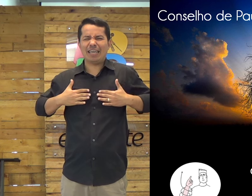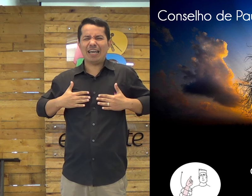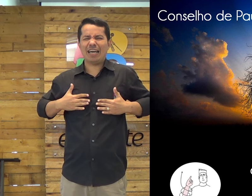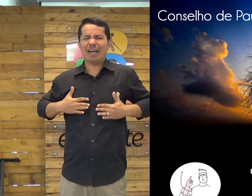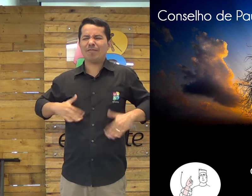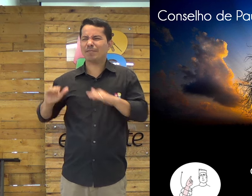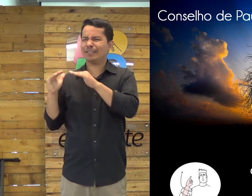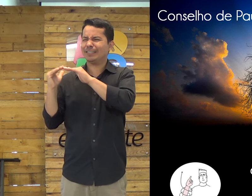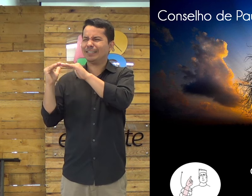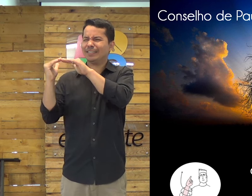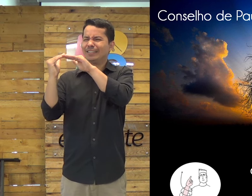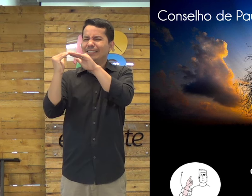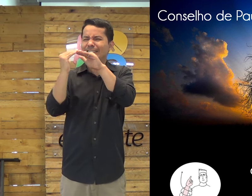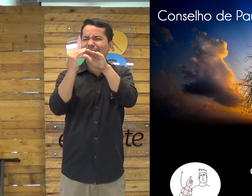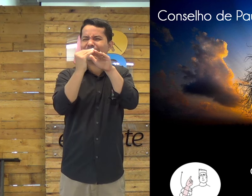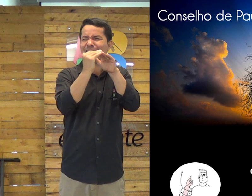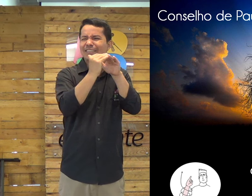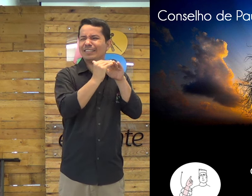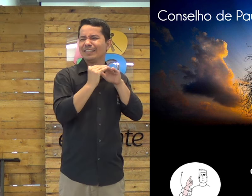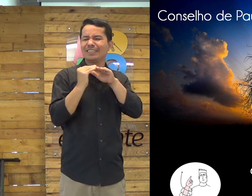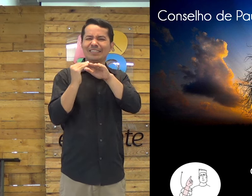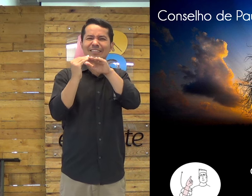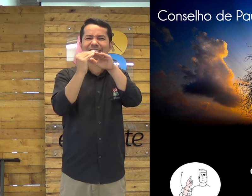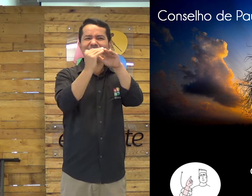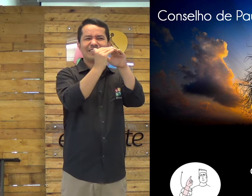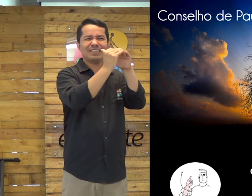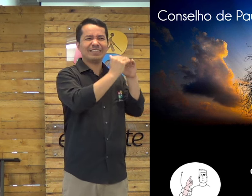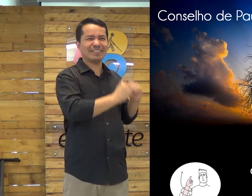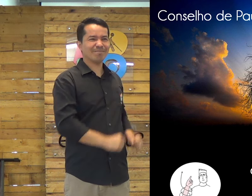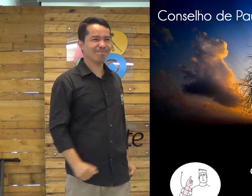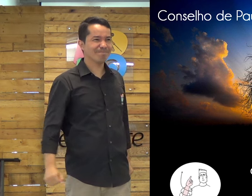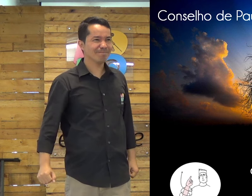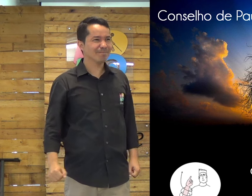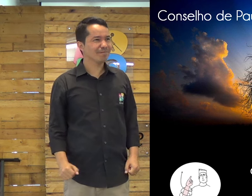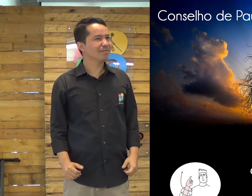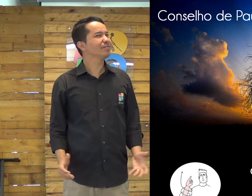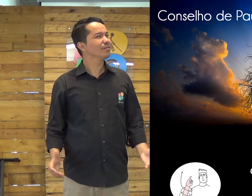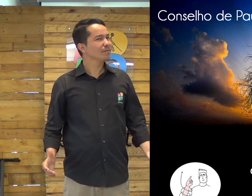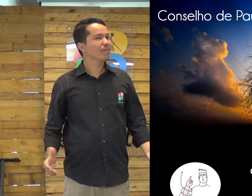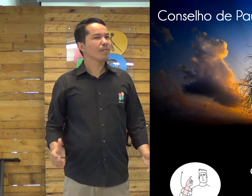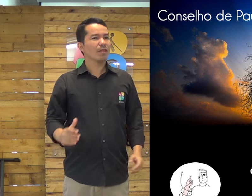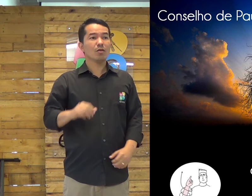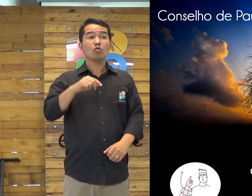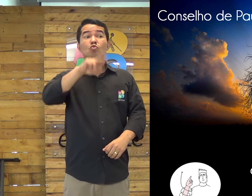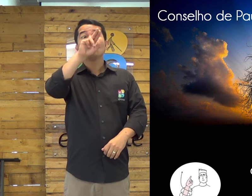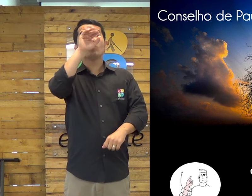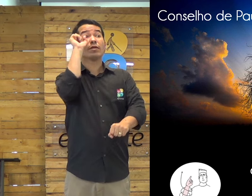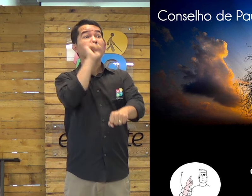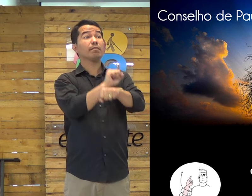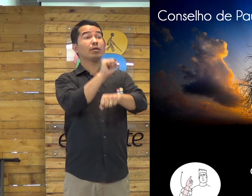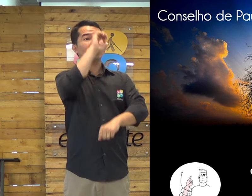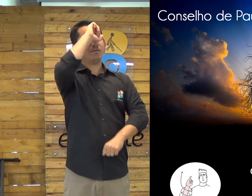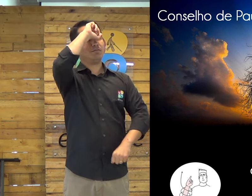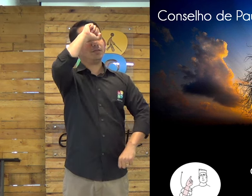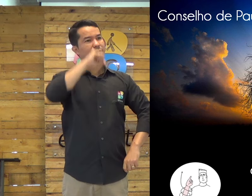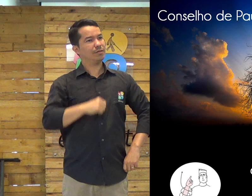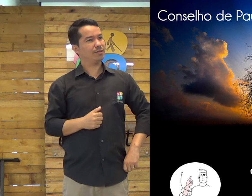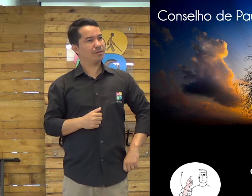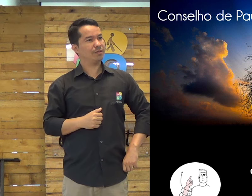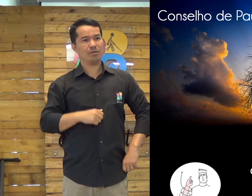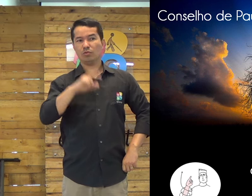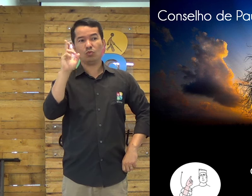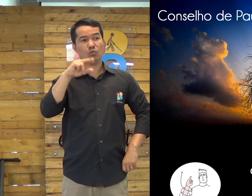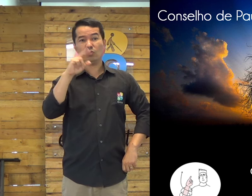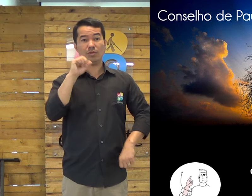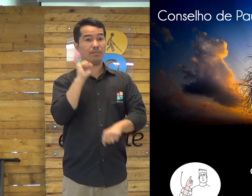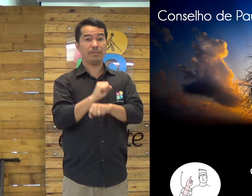ser assim, eu tenho que ser uma pessoa mais calma, mais mansa, vivendo de acordo com as pessoas. E apesar